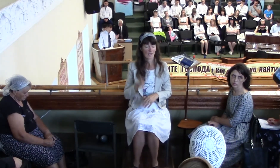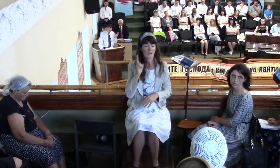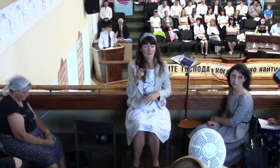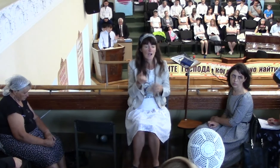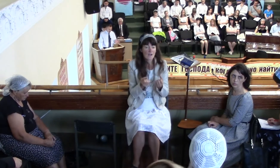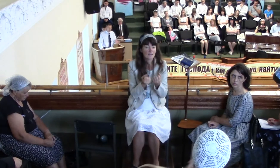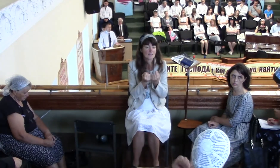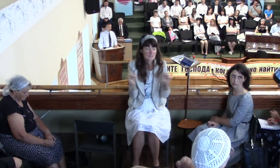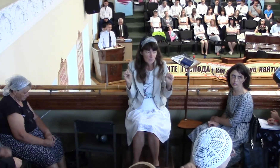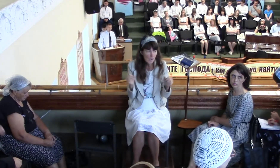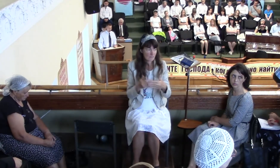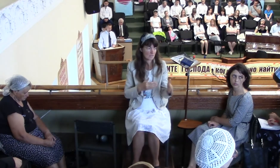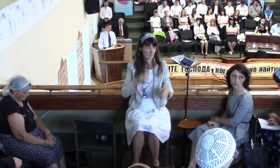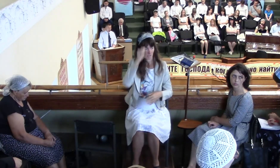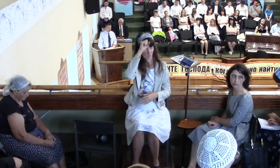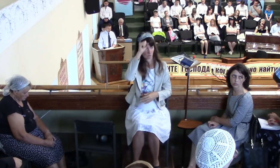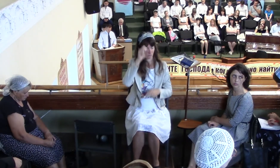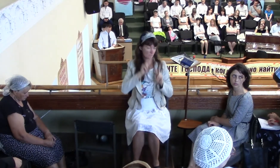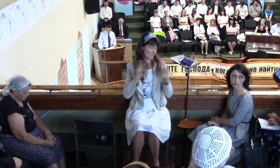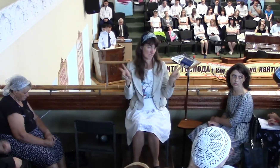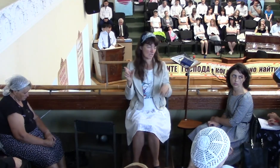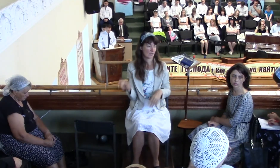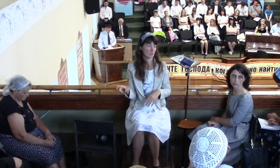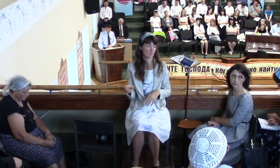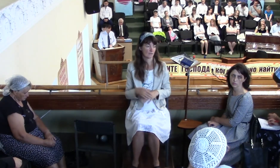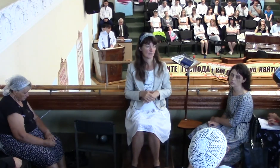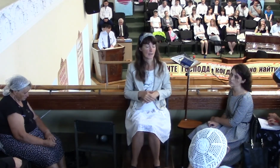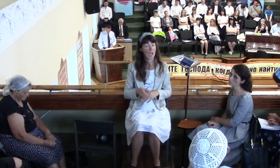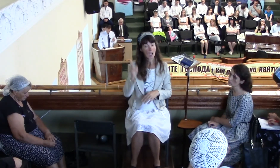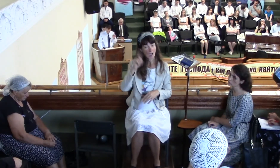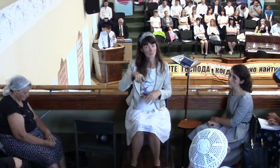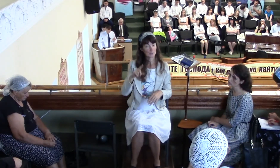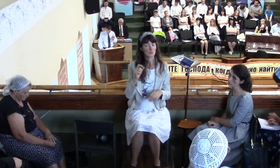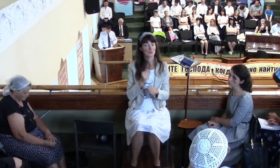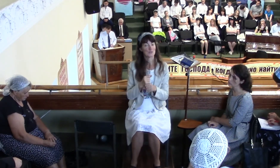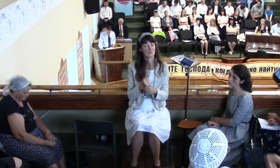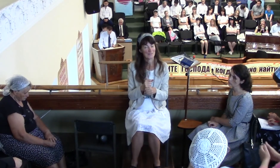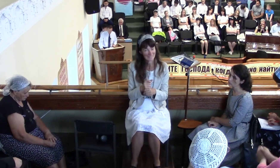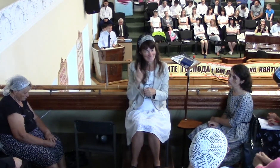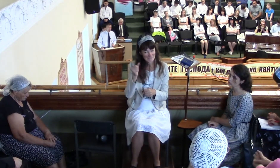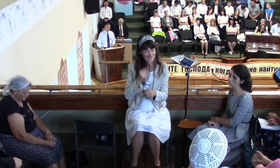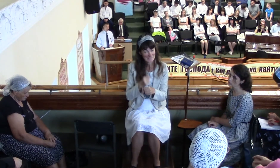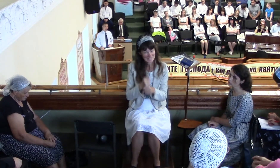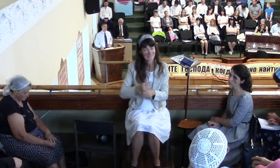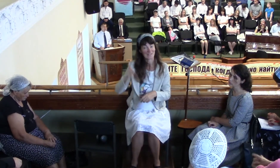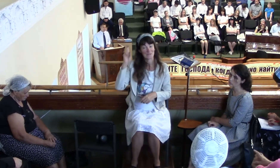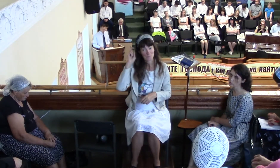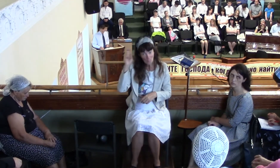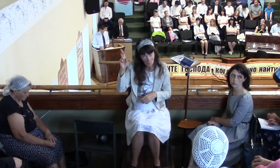Но то, что сделал Бог, мы уже обратили на это внимание, то, за что сейчас мы будем благодарить